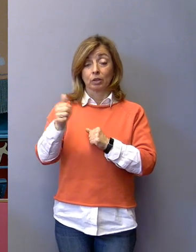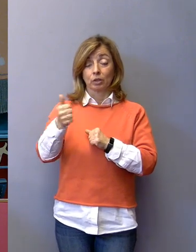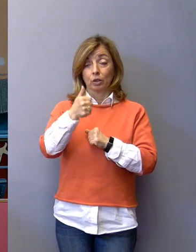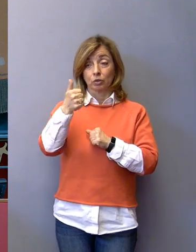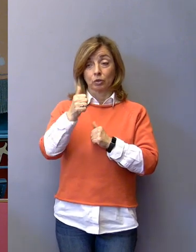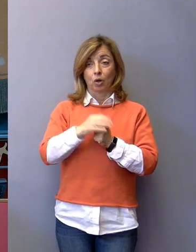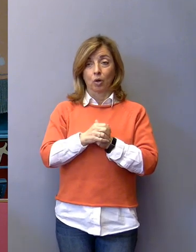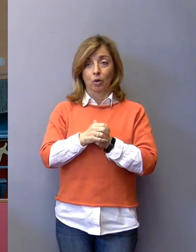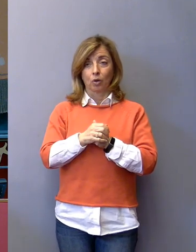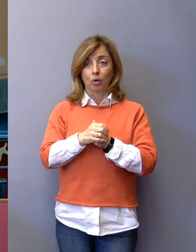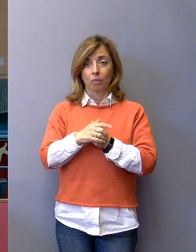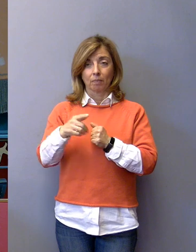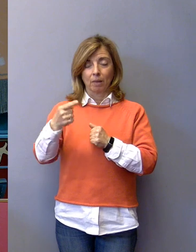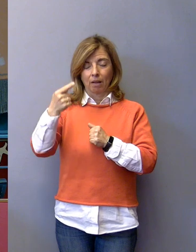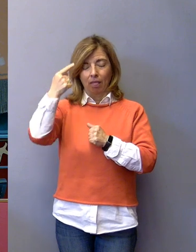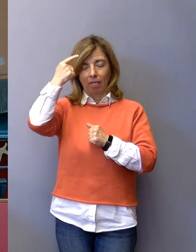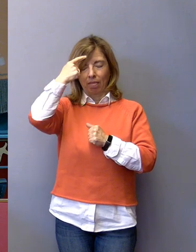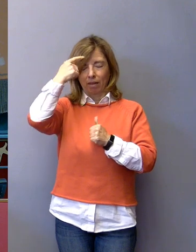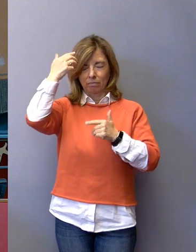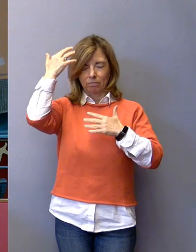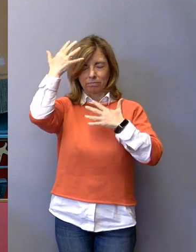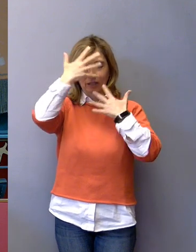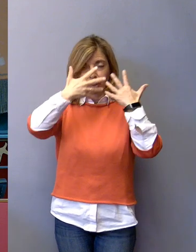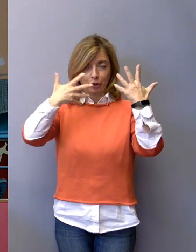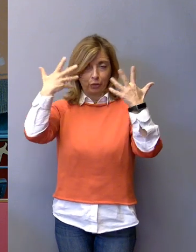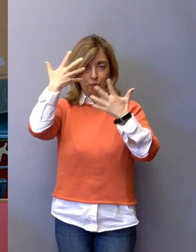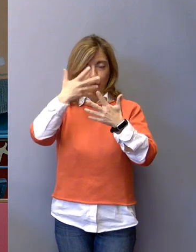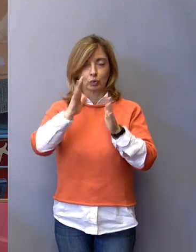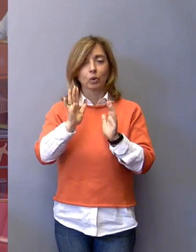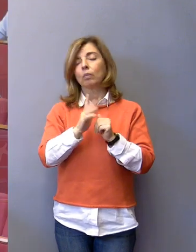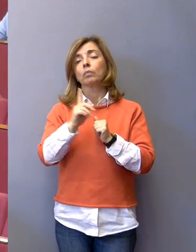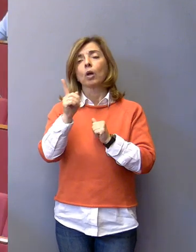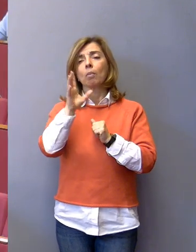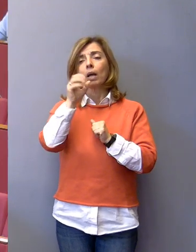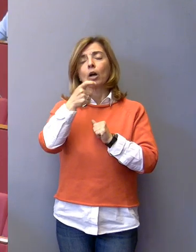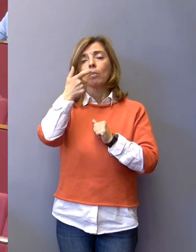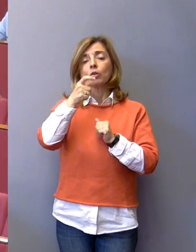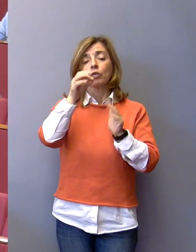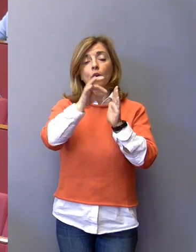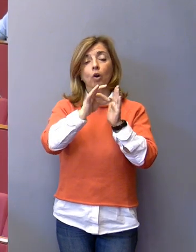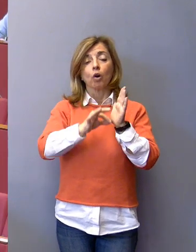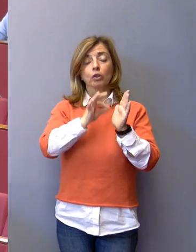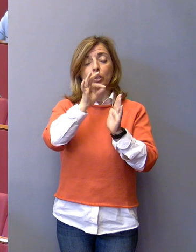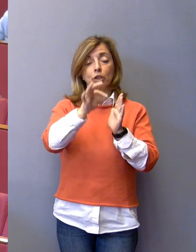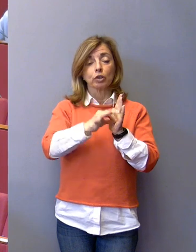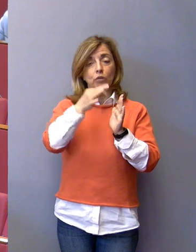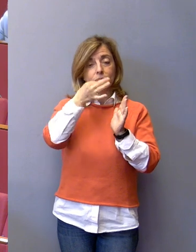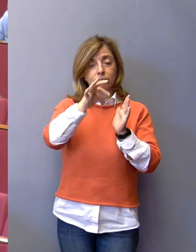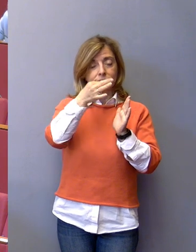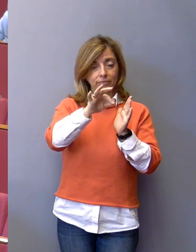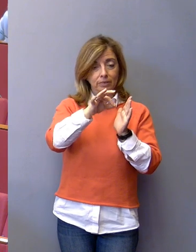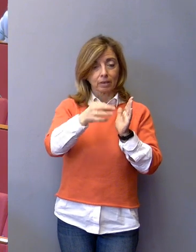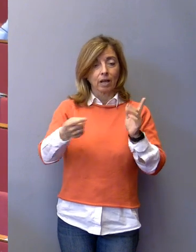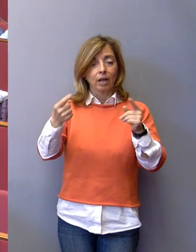quantomeno le nostre confuse menti non abbiamo capito perché sono stati illustrati gli ordini del giorno e la segreteria generale E invece da